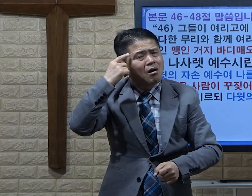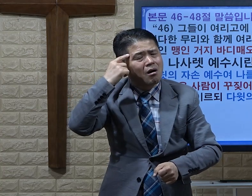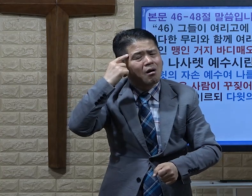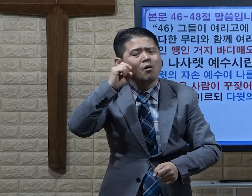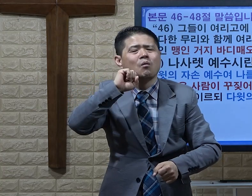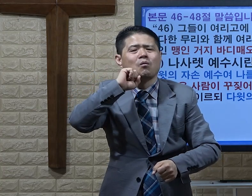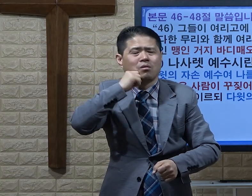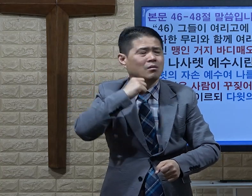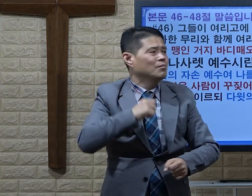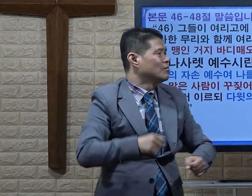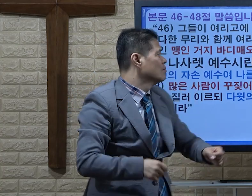해왔던 것입니다.